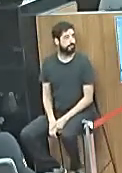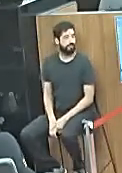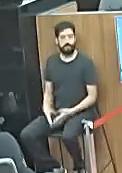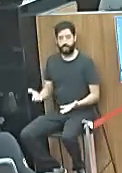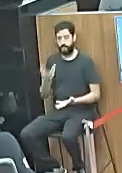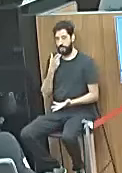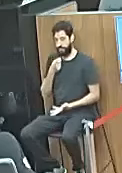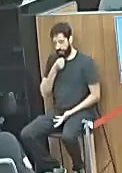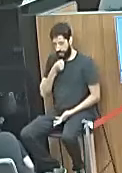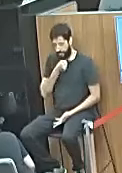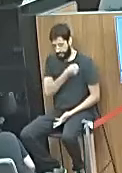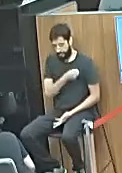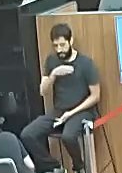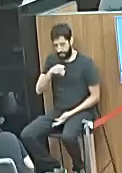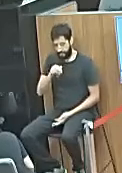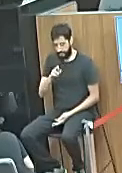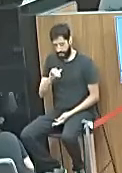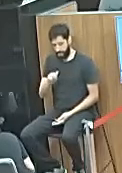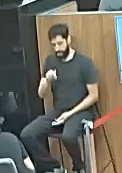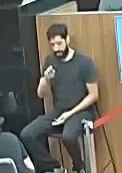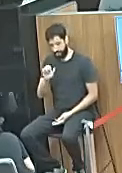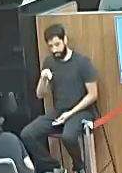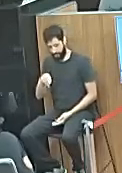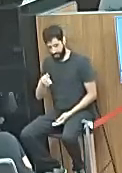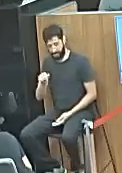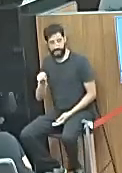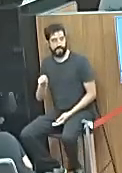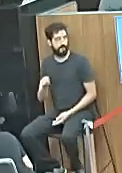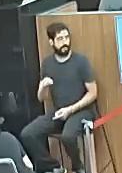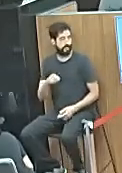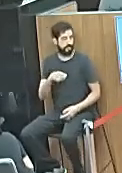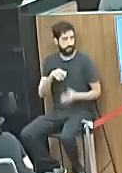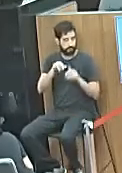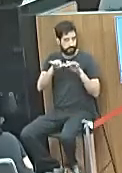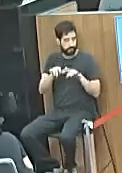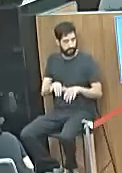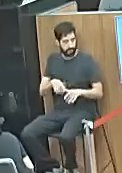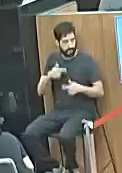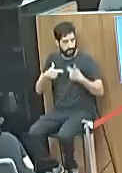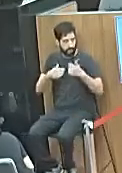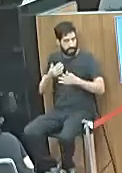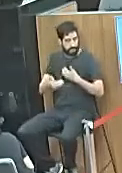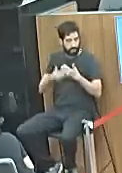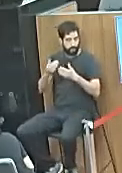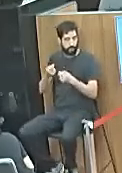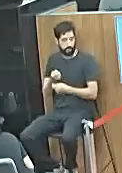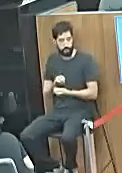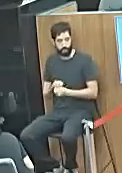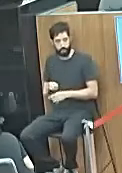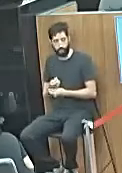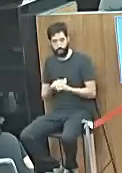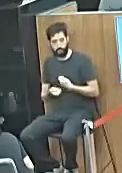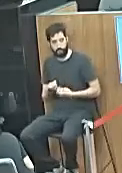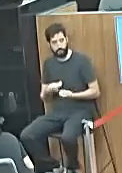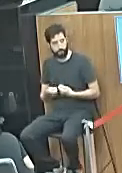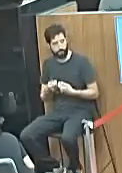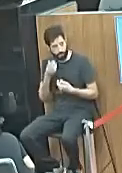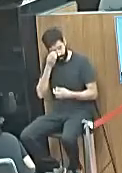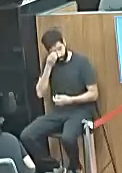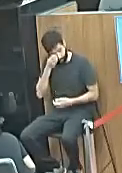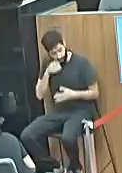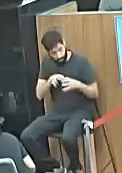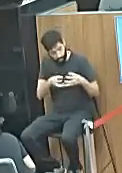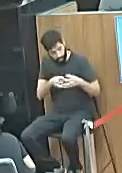passo a fala agora maria fernanda rodrigues reis relatório do grupo de trabalho desenvolvimento econômico ea